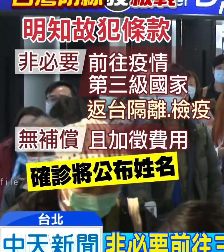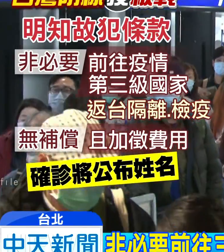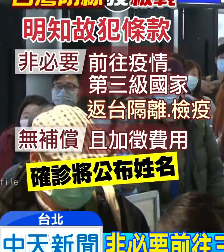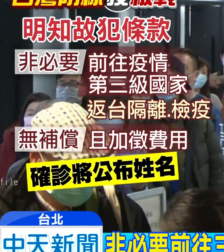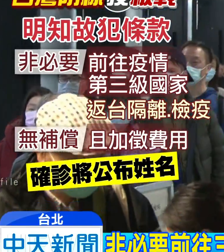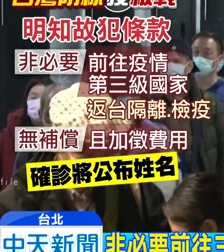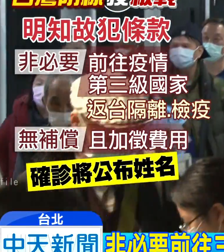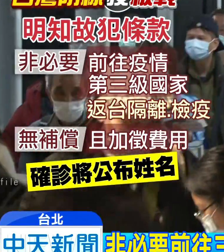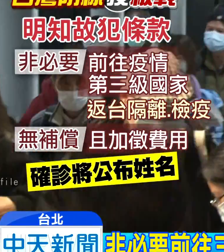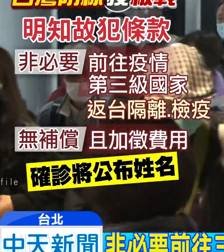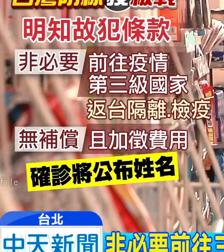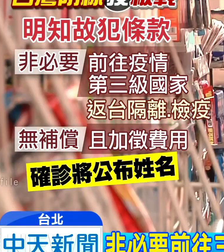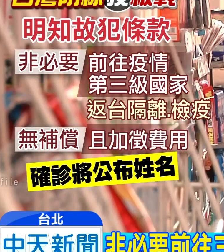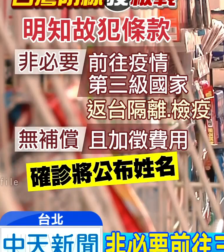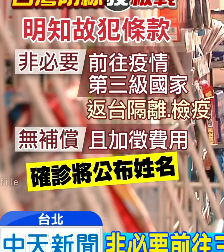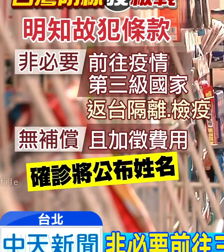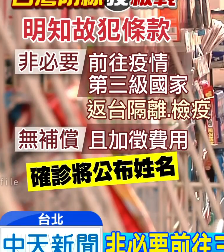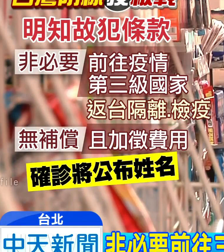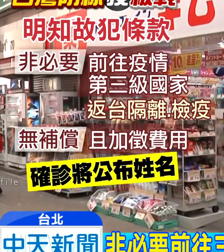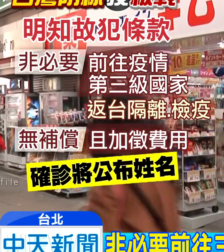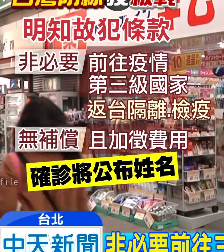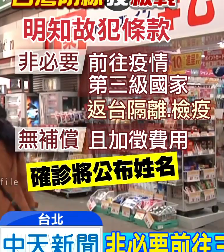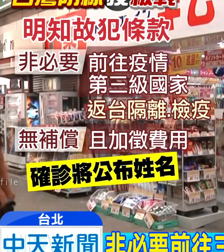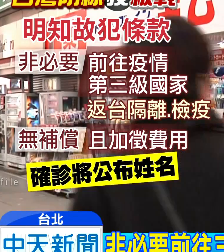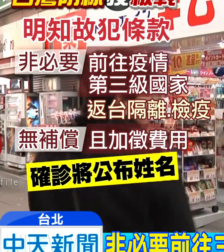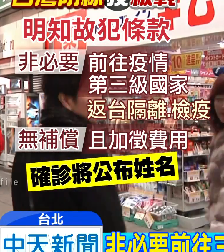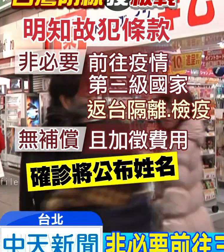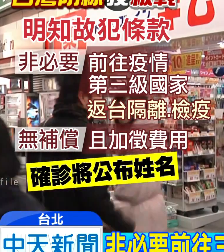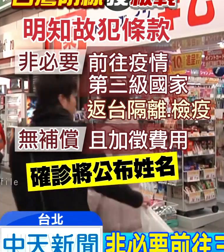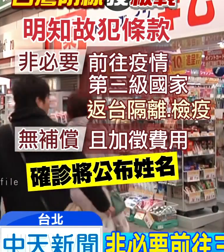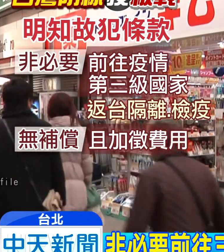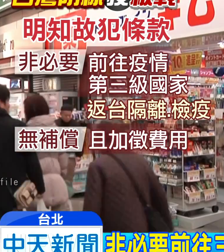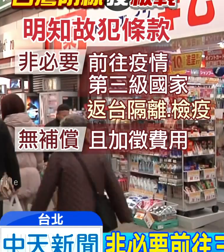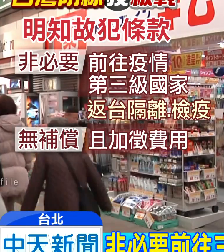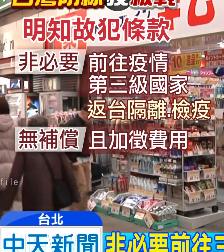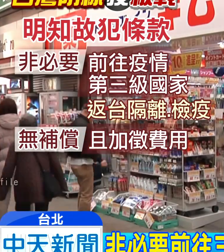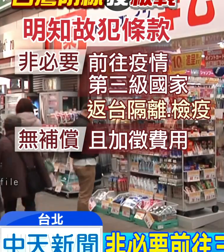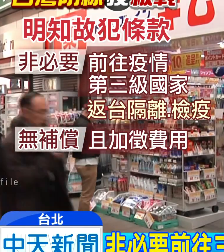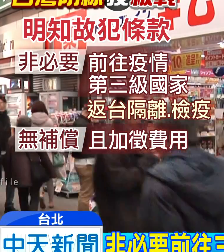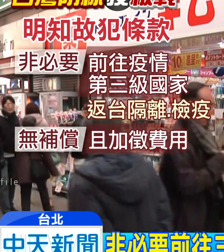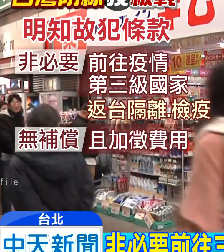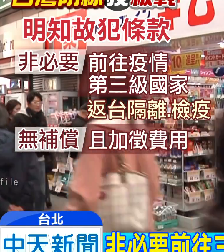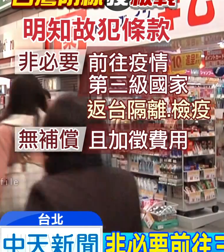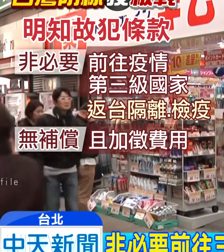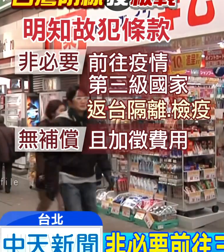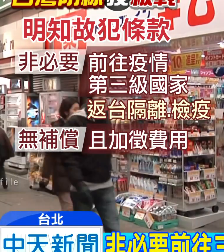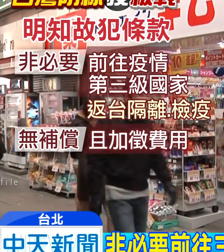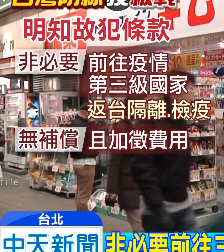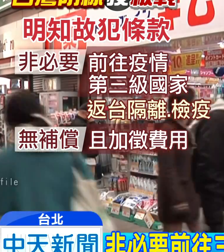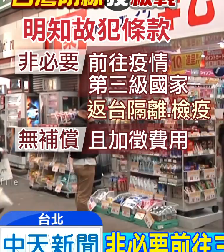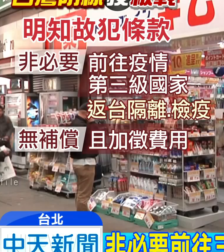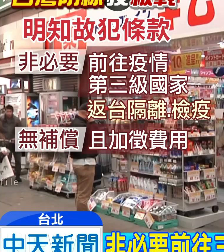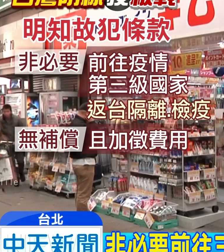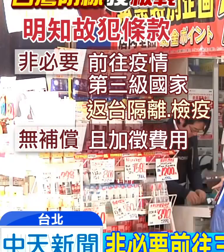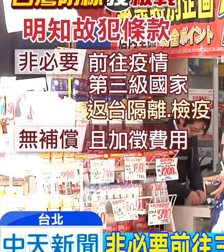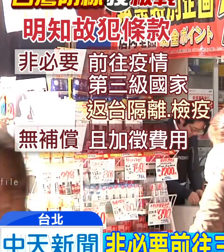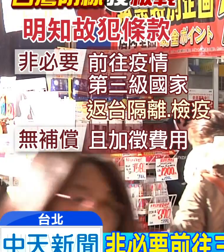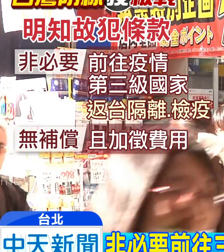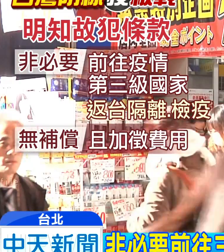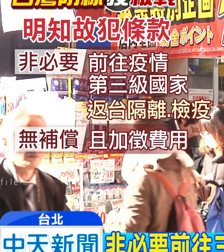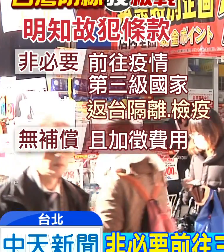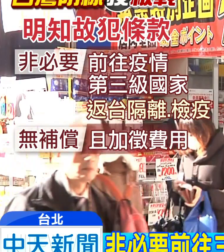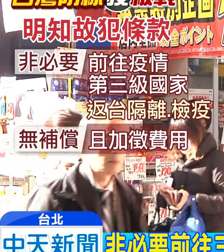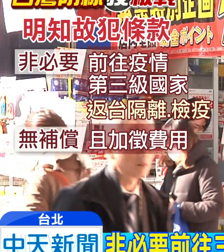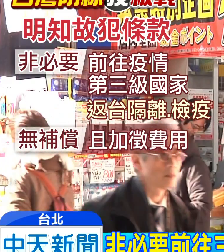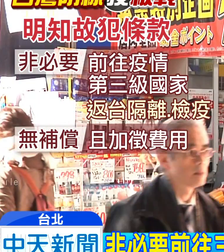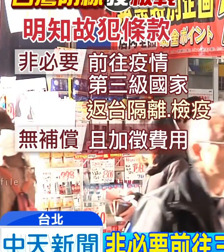疫都没有补偿。其中日本最夯的连线代购，如果在颁布后还前往代购，也适用明知故犯条款。指挥